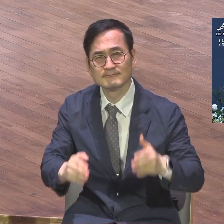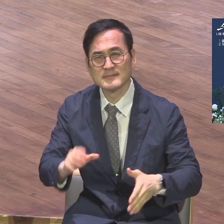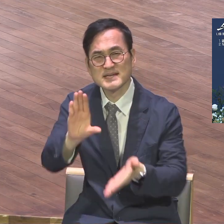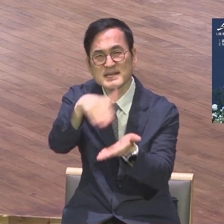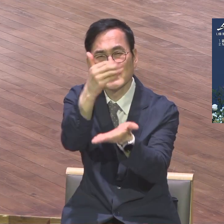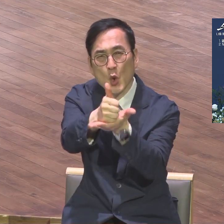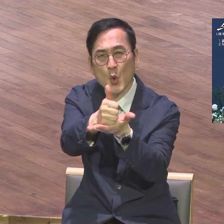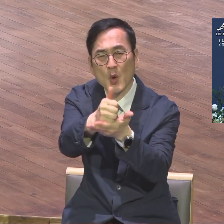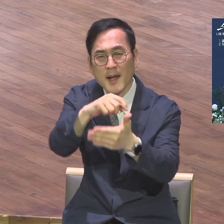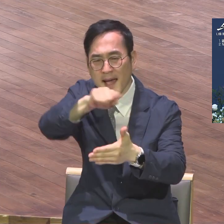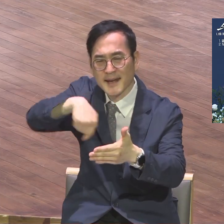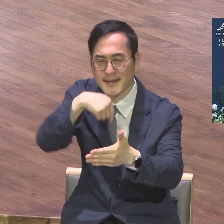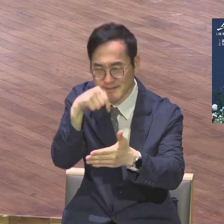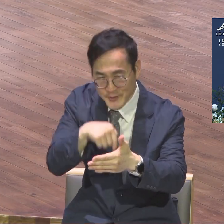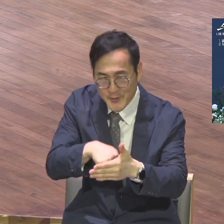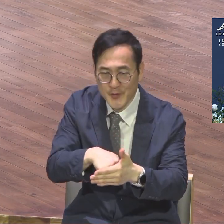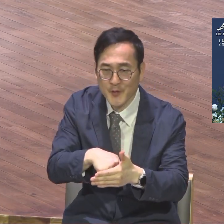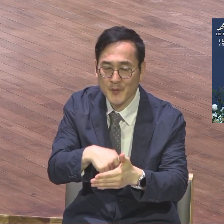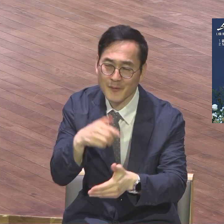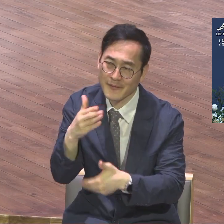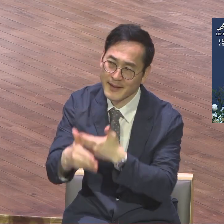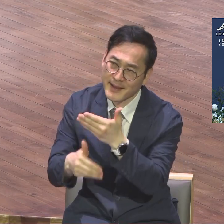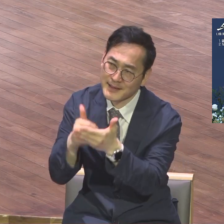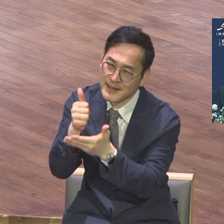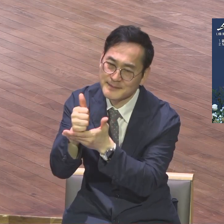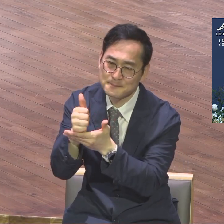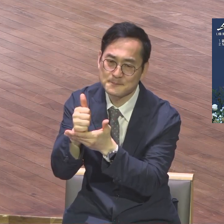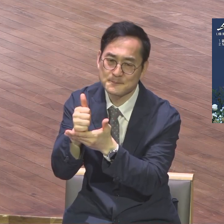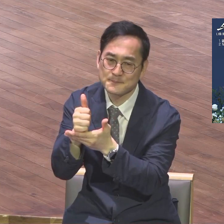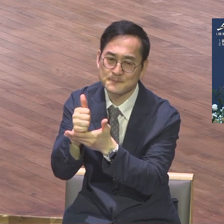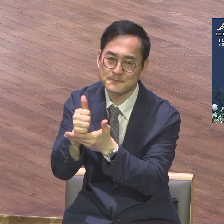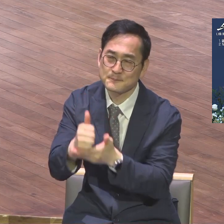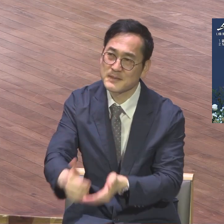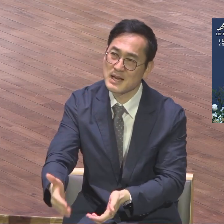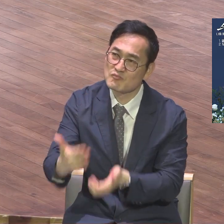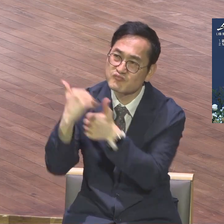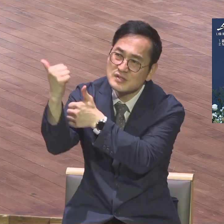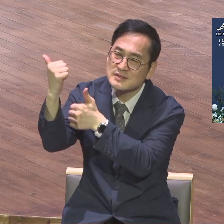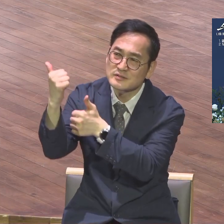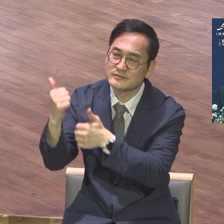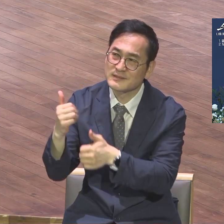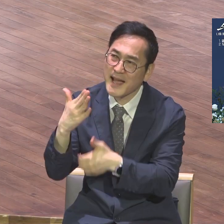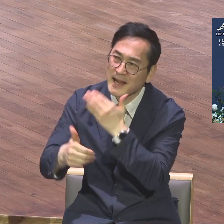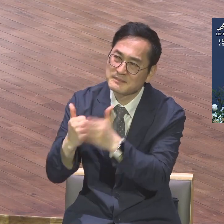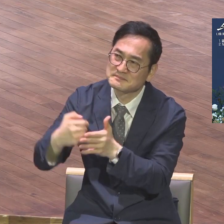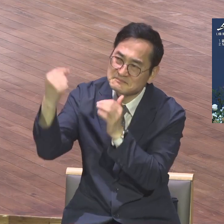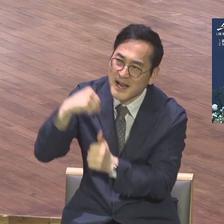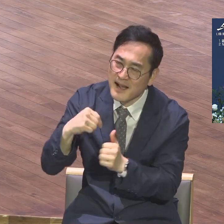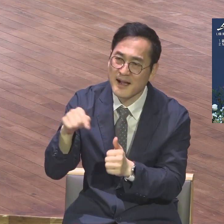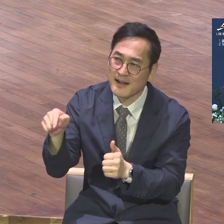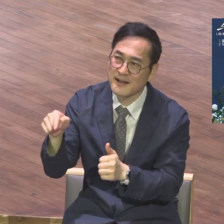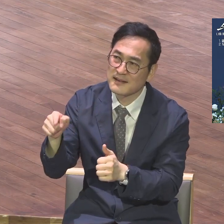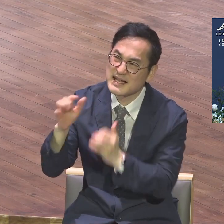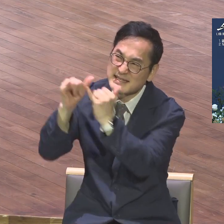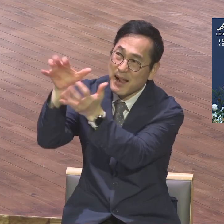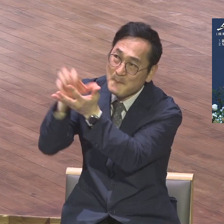그리스도 안에서 하나님 위에서 부르신 부름의 상을 위하여 달려가노라.